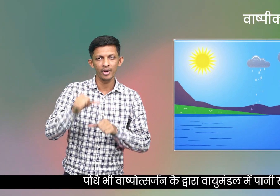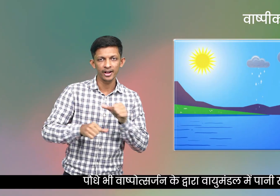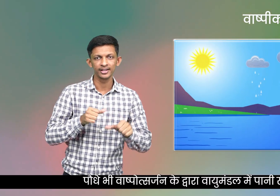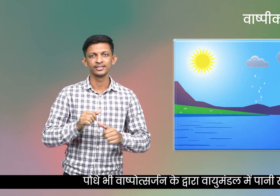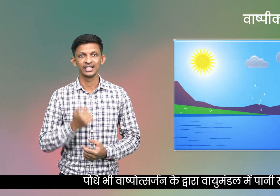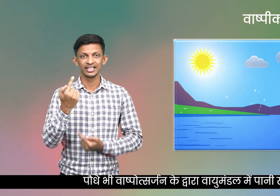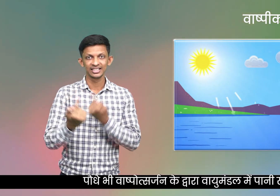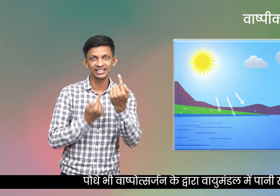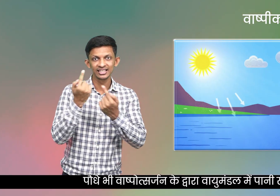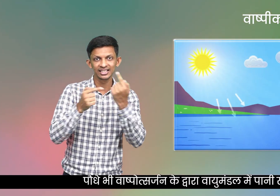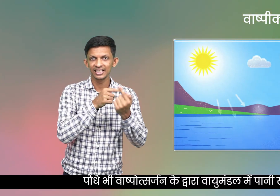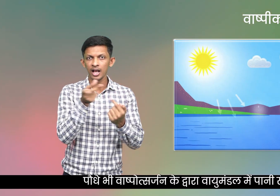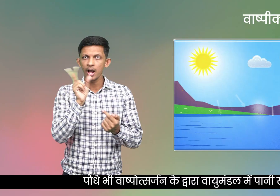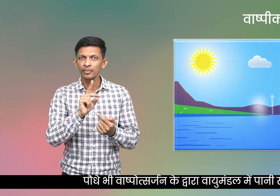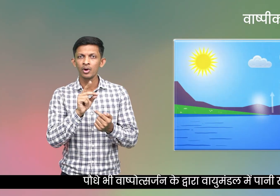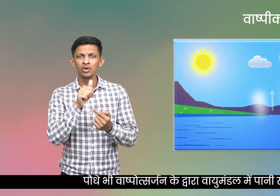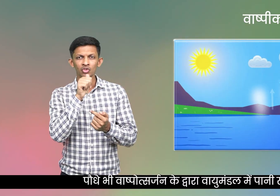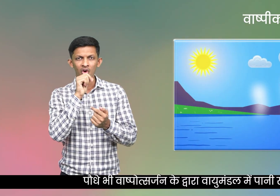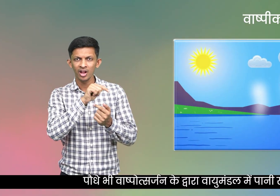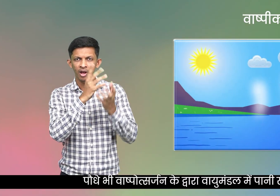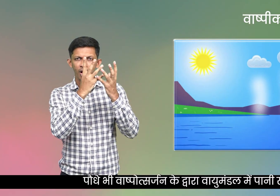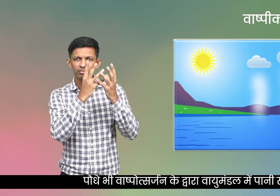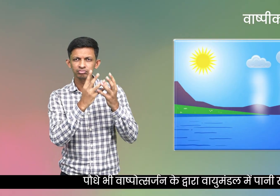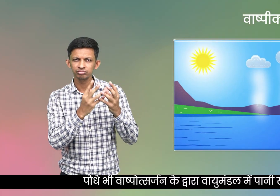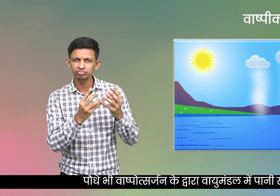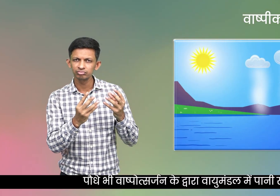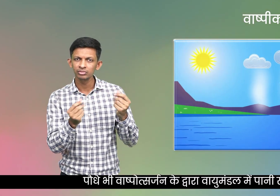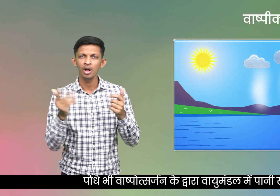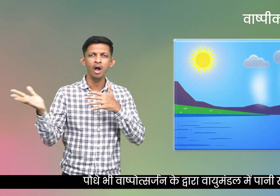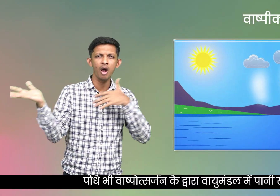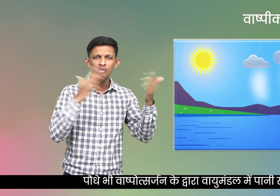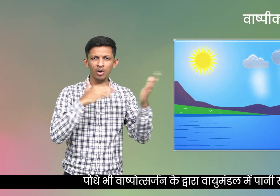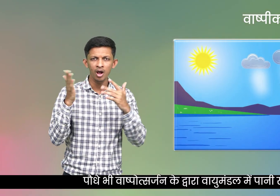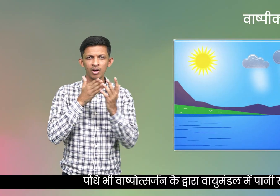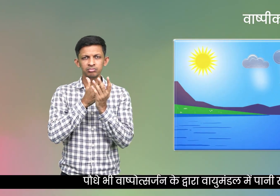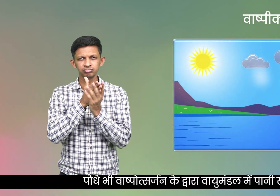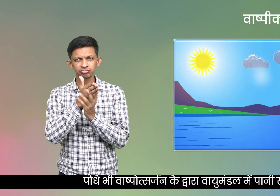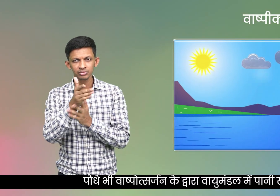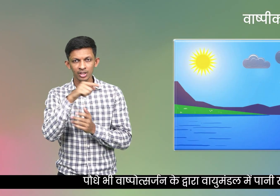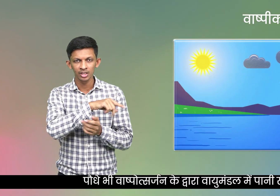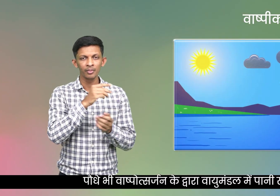भी वाष्पोत्सर्जन के द्वारा वायुमंडल में पानी खोते हैं।